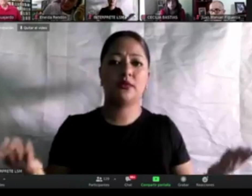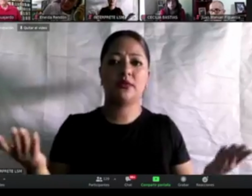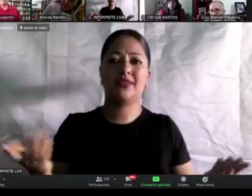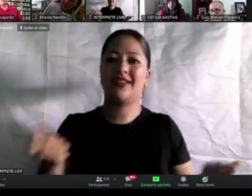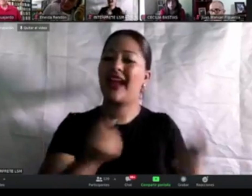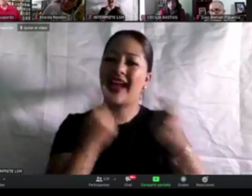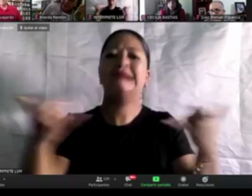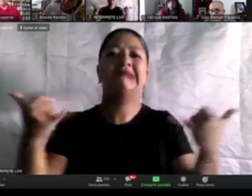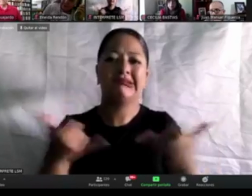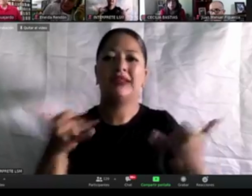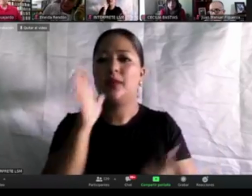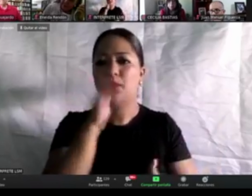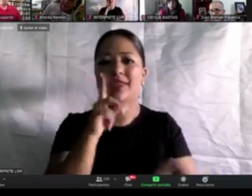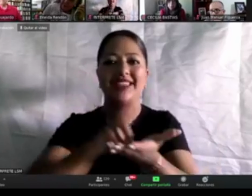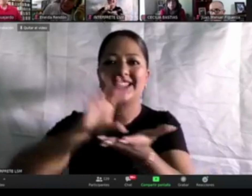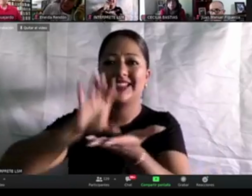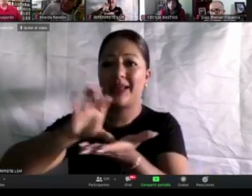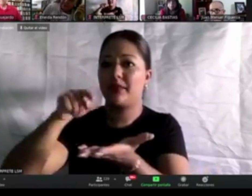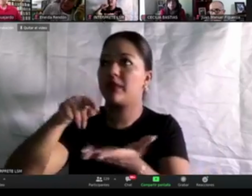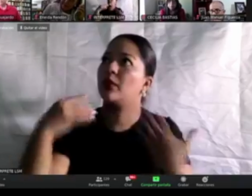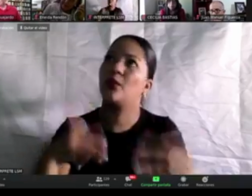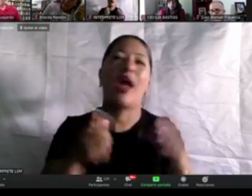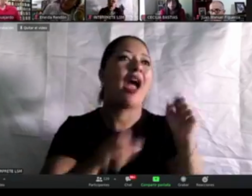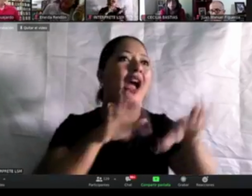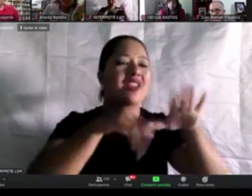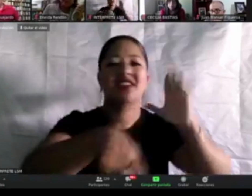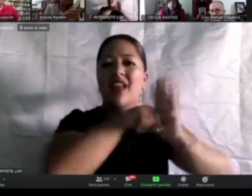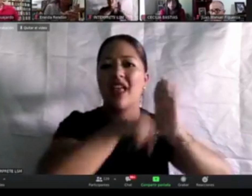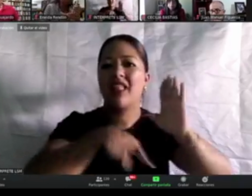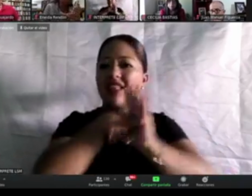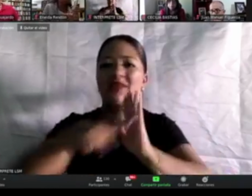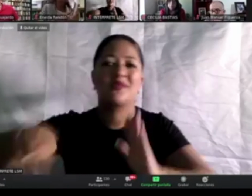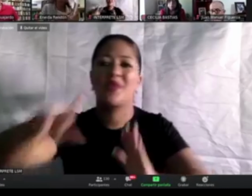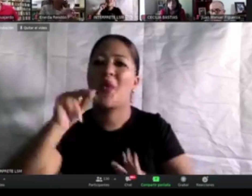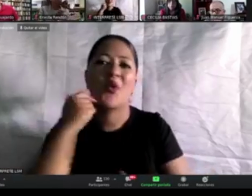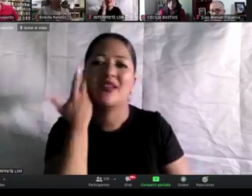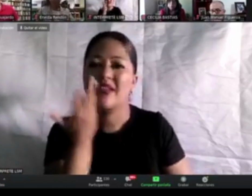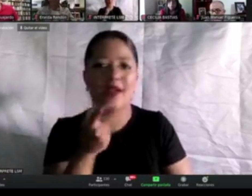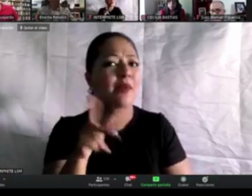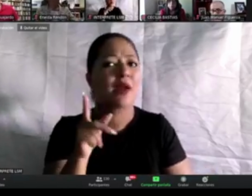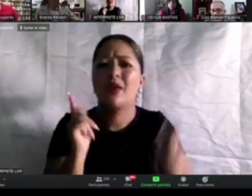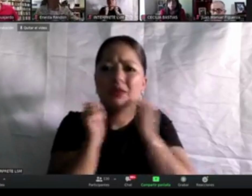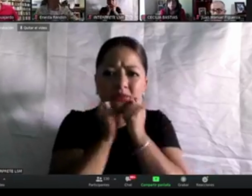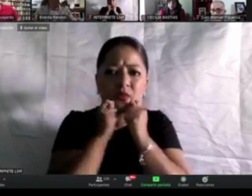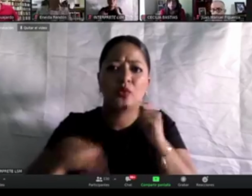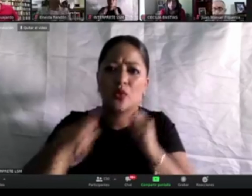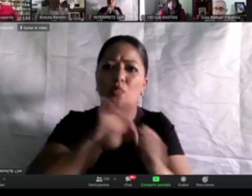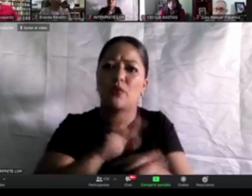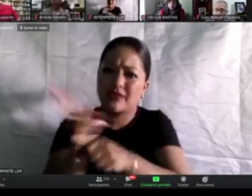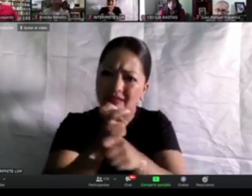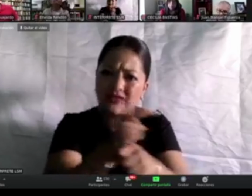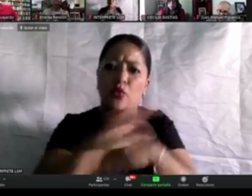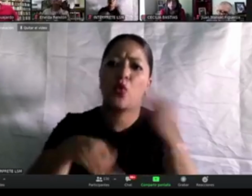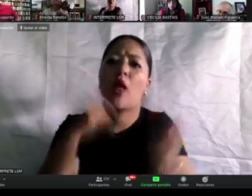renuencia porque el término de discapacidad tiene una connotación negativa pero es importante empezar a convocar a la comunidad escucharles